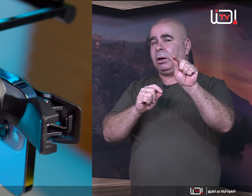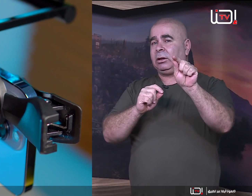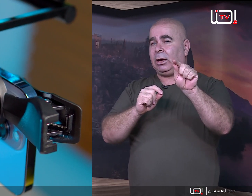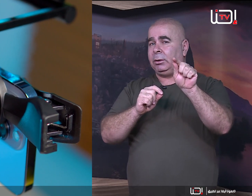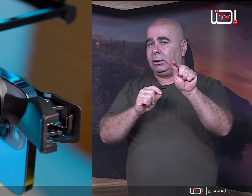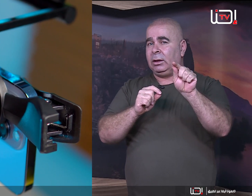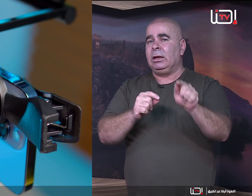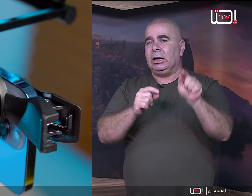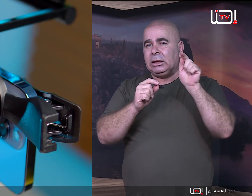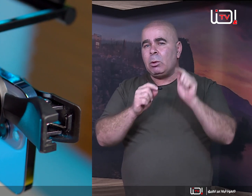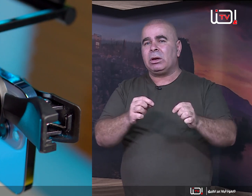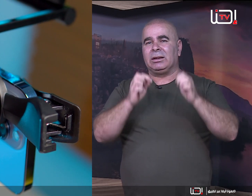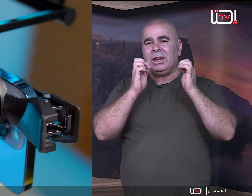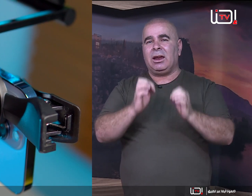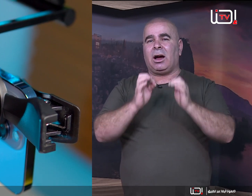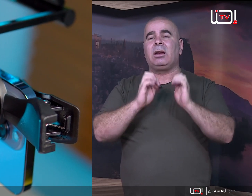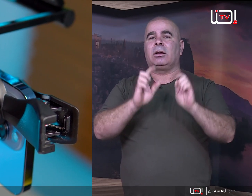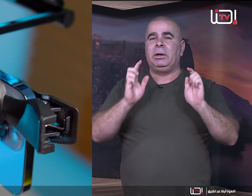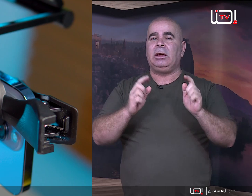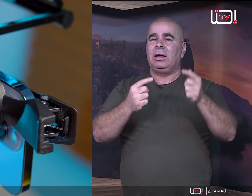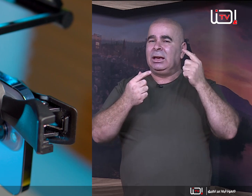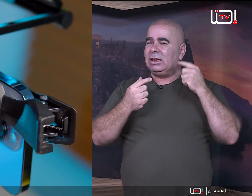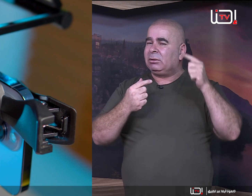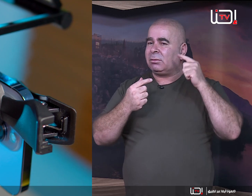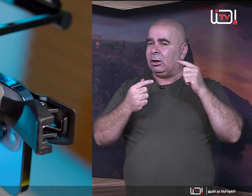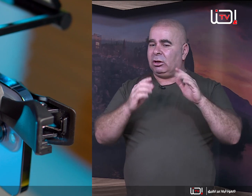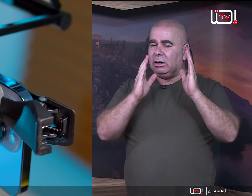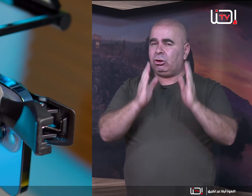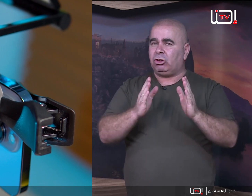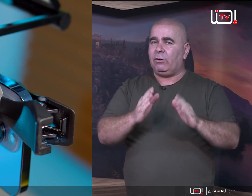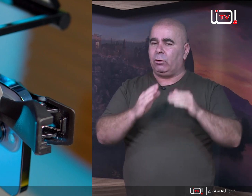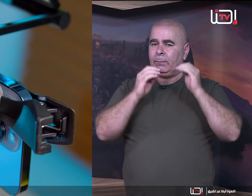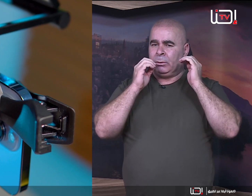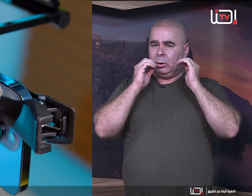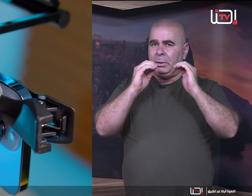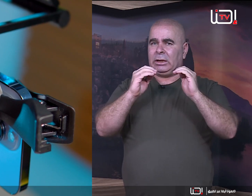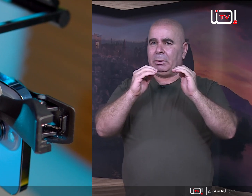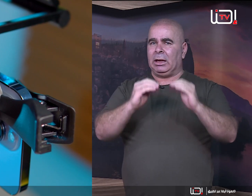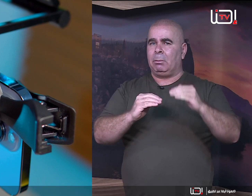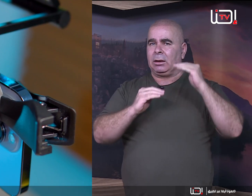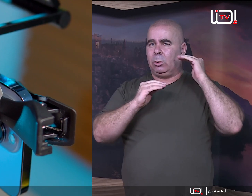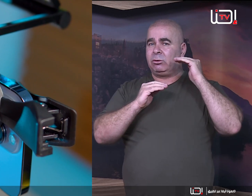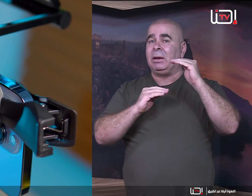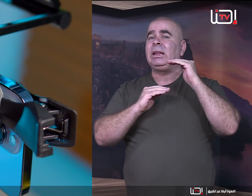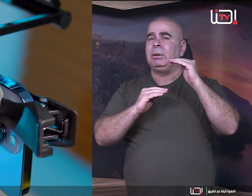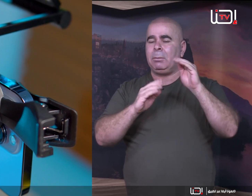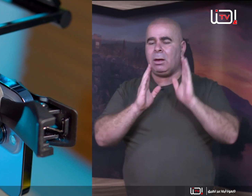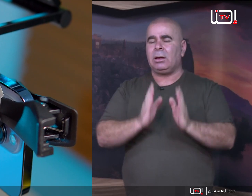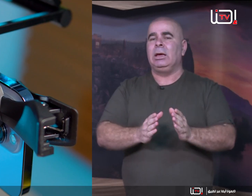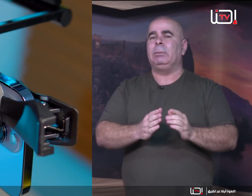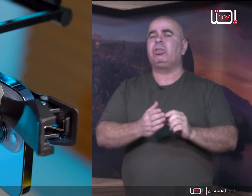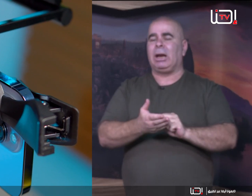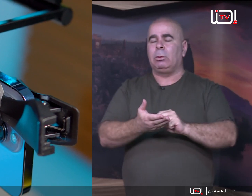موجود بخطر حبيبي انت ممكن تعلق على كبيره اذا بتسمع اذا الشيء شافه وبنتك بتهمك وسمعتها